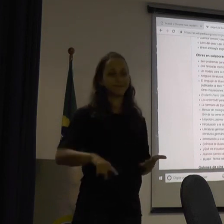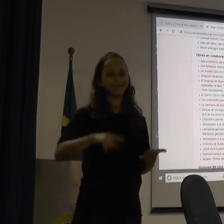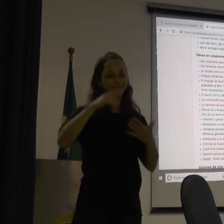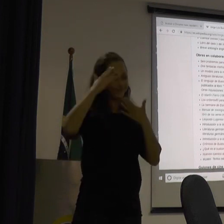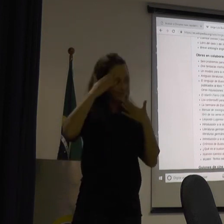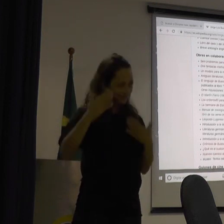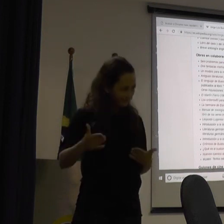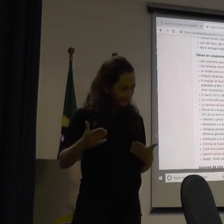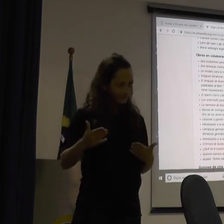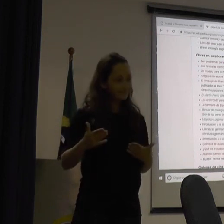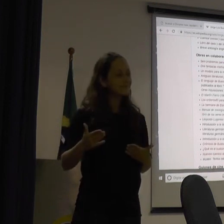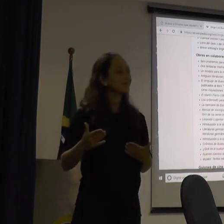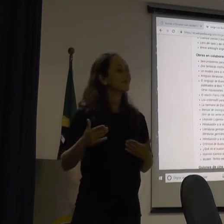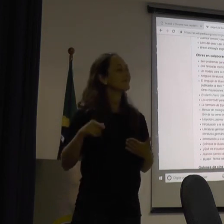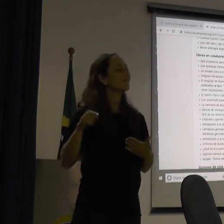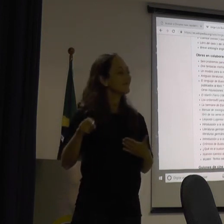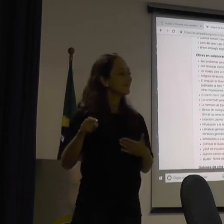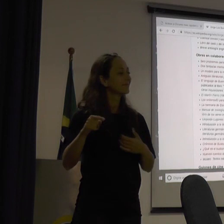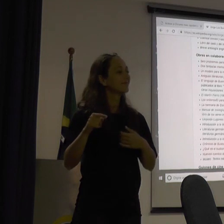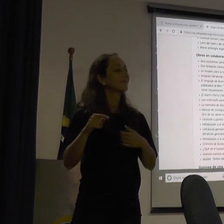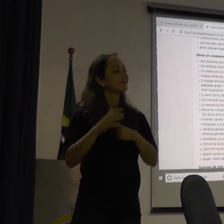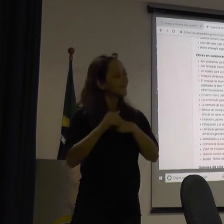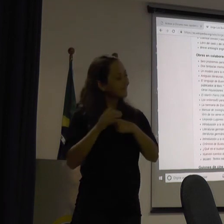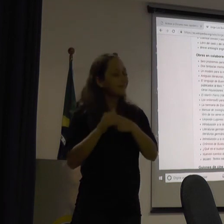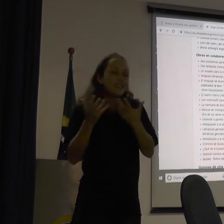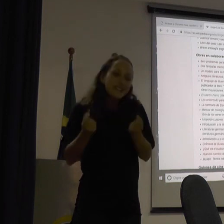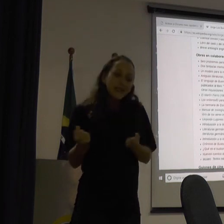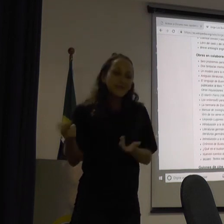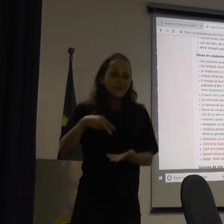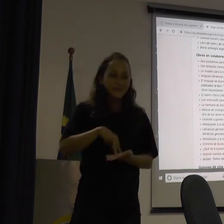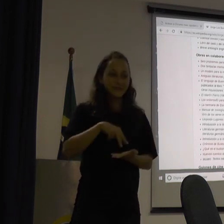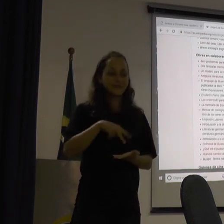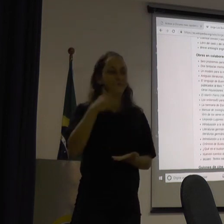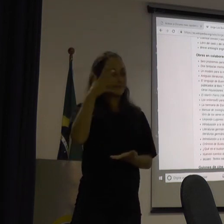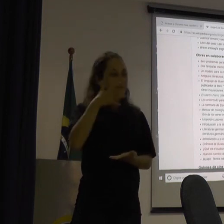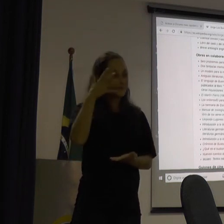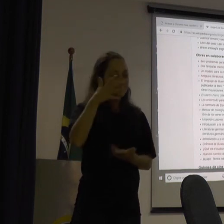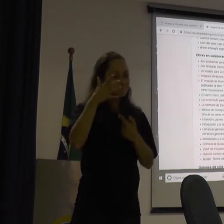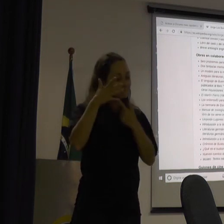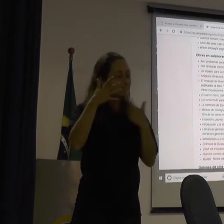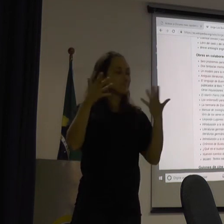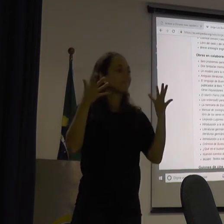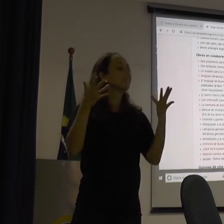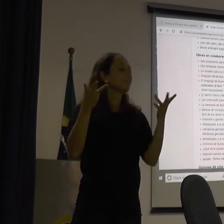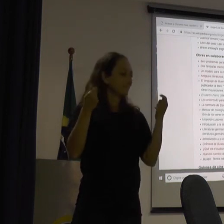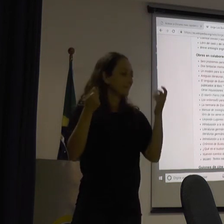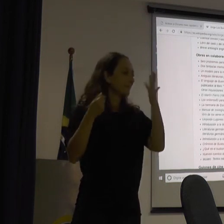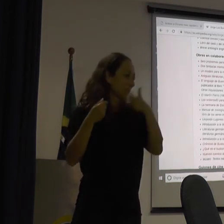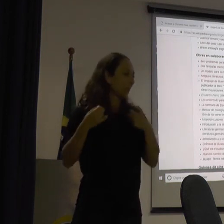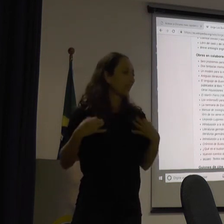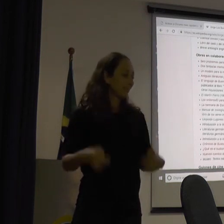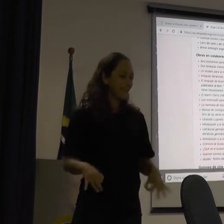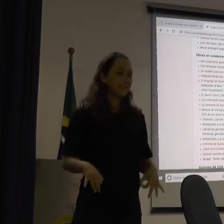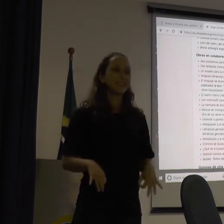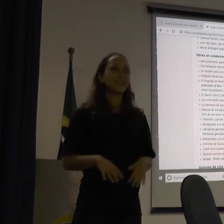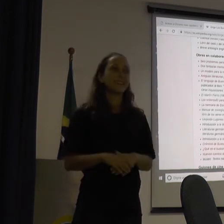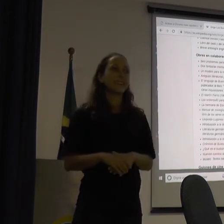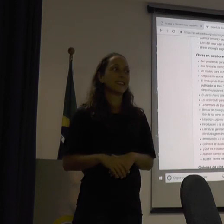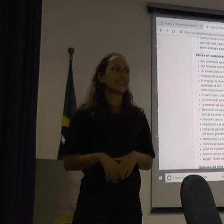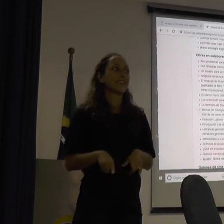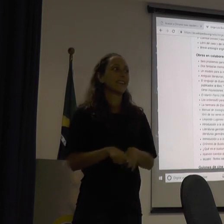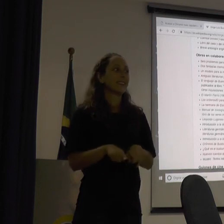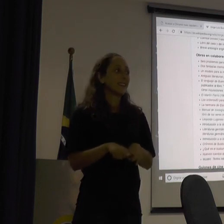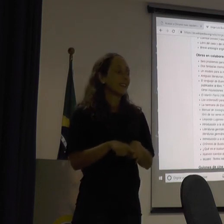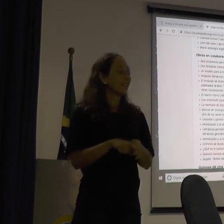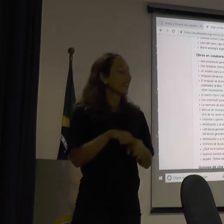novamente, né, pela gentileza por ter aceito, pela belíssima palestra e também pela possibilidade